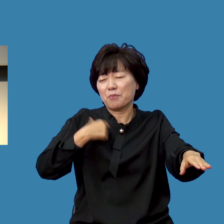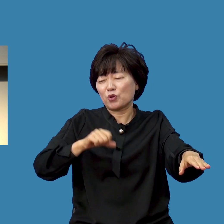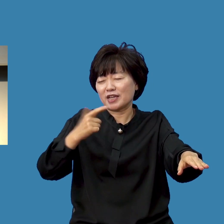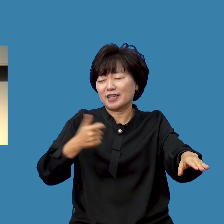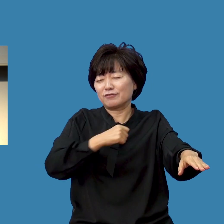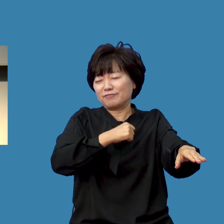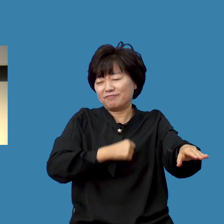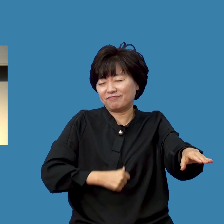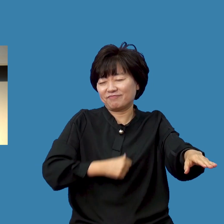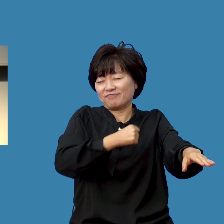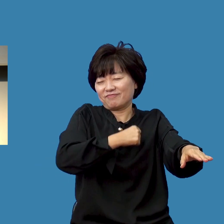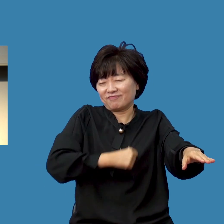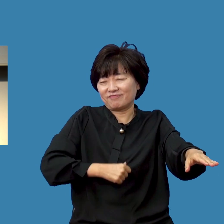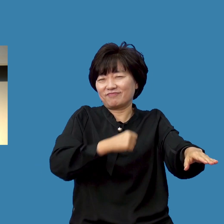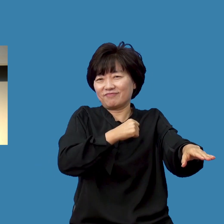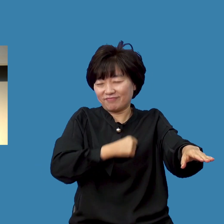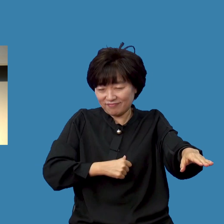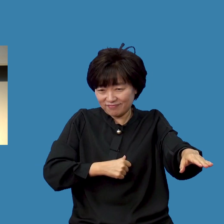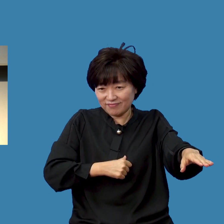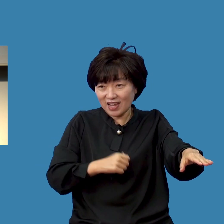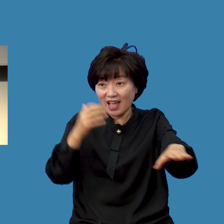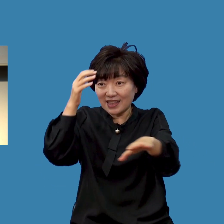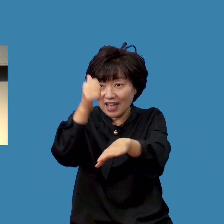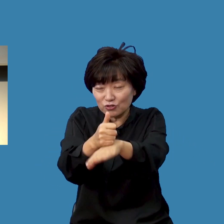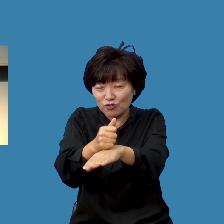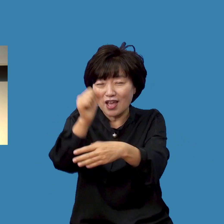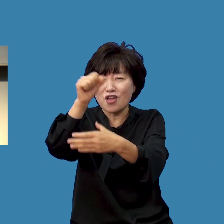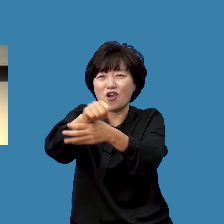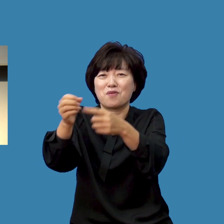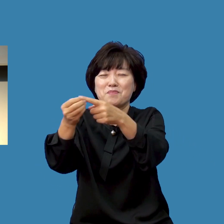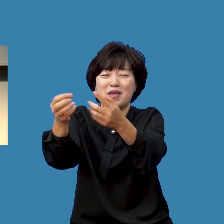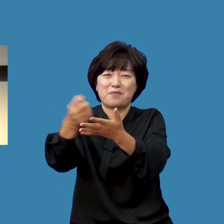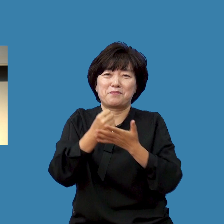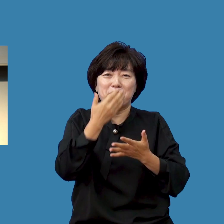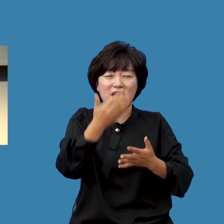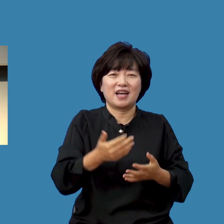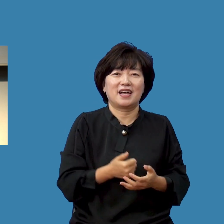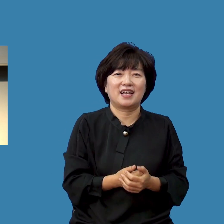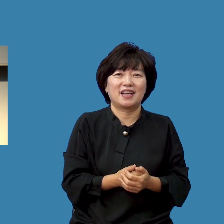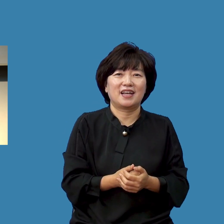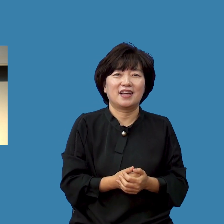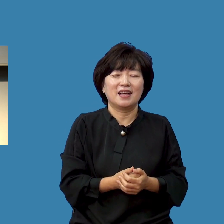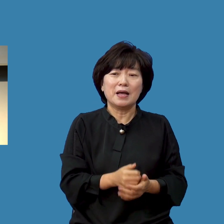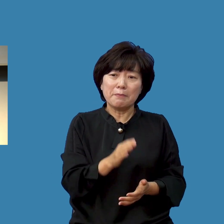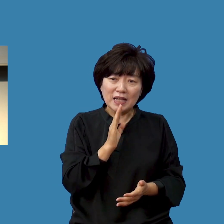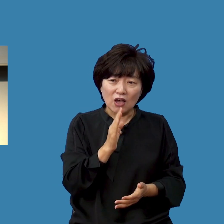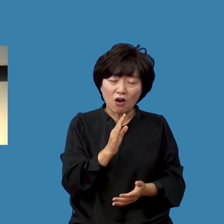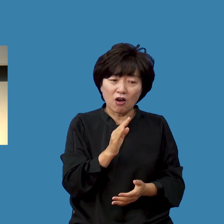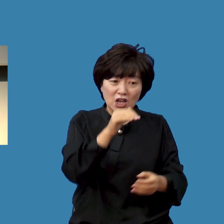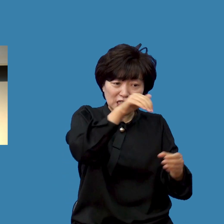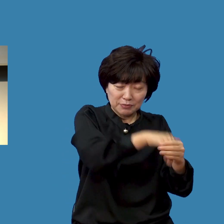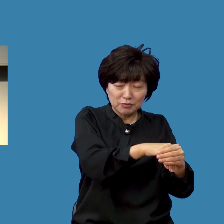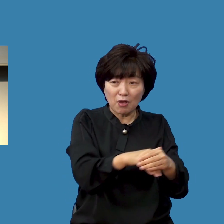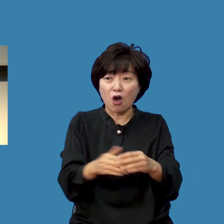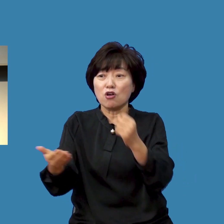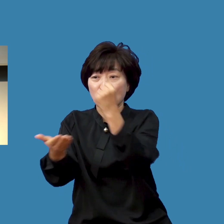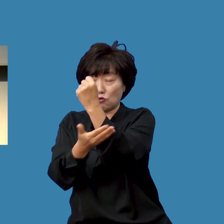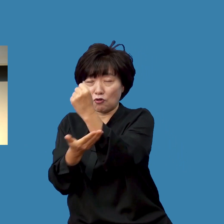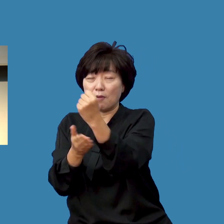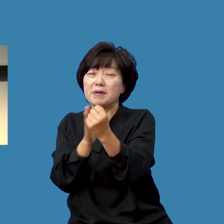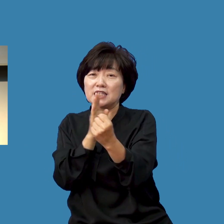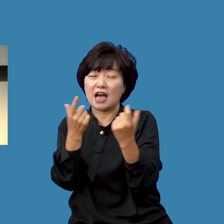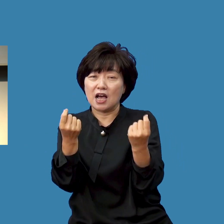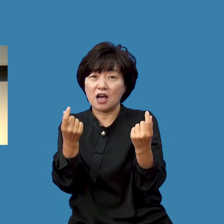않고 인내할 수 있어야 돼요. 그래야 우리가 열매를 거둘 수 있습니다. 많은 사람들이 맞아, 심으면 거둬, 그